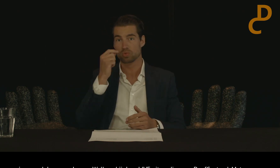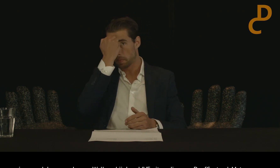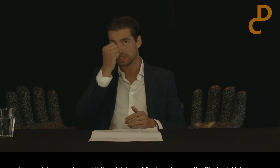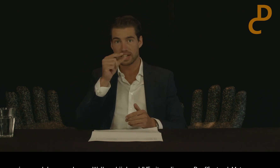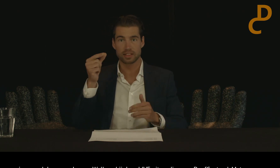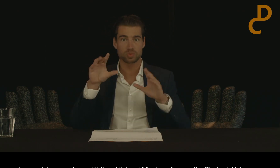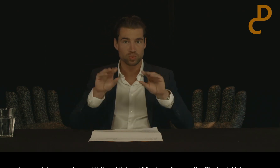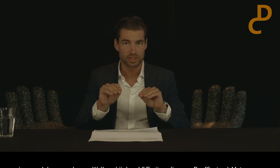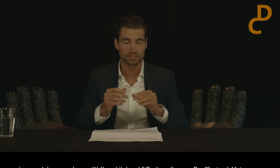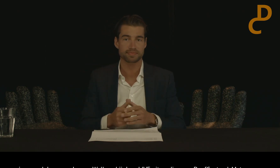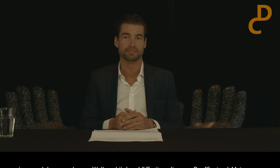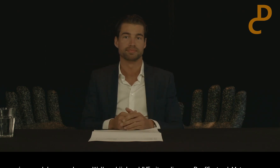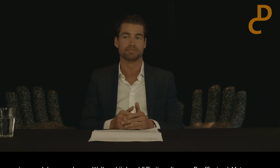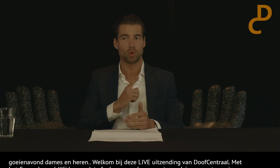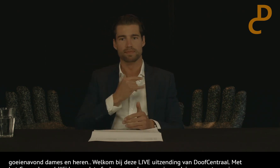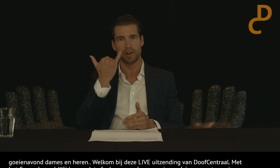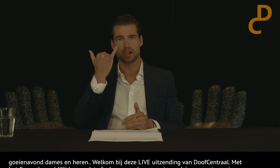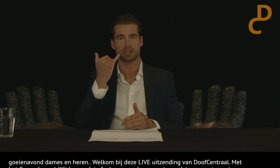is gebleven en geen domme dingen heeft gedaan.